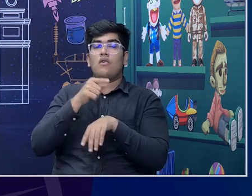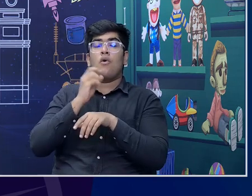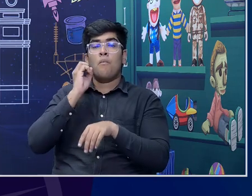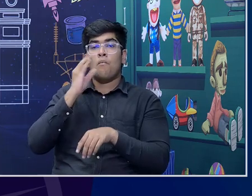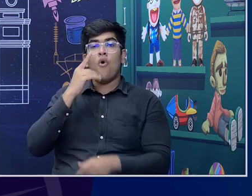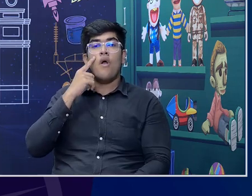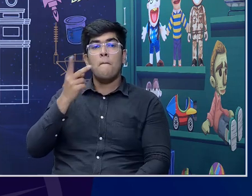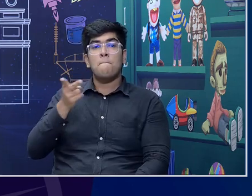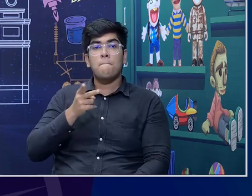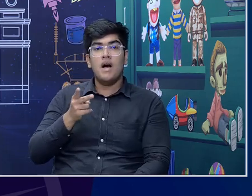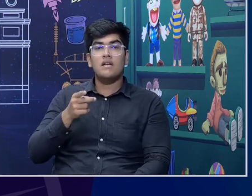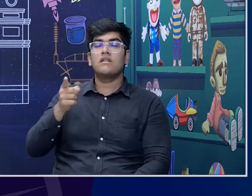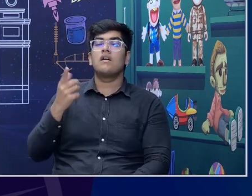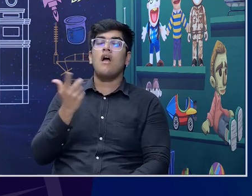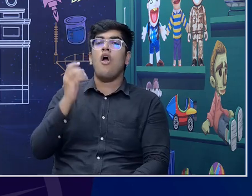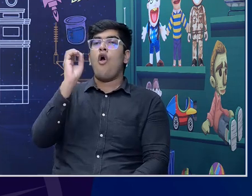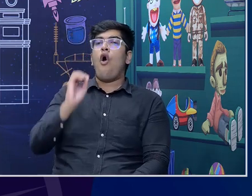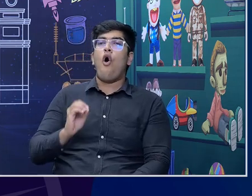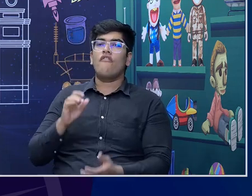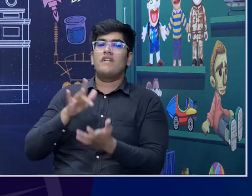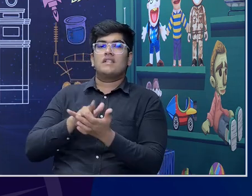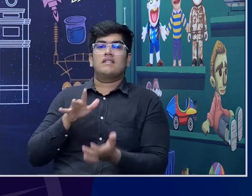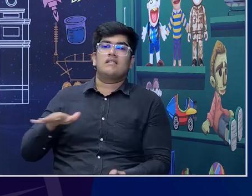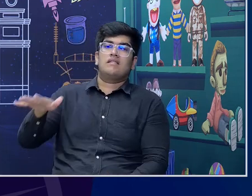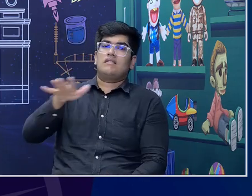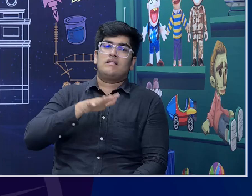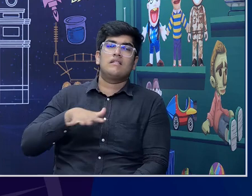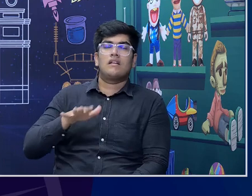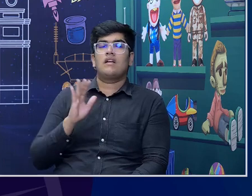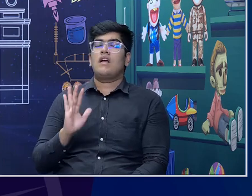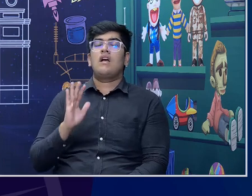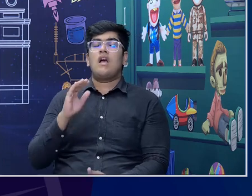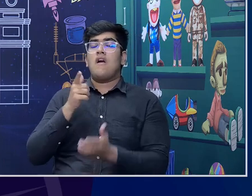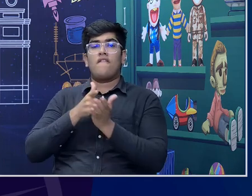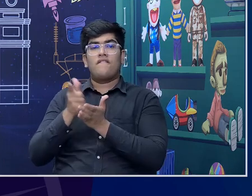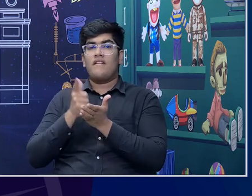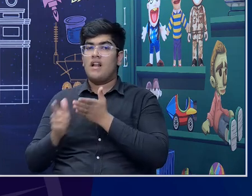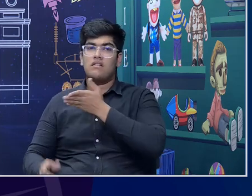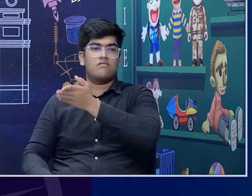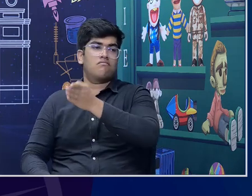लेकर